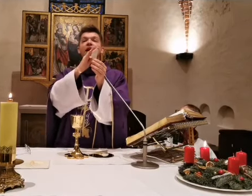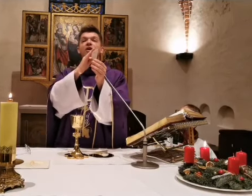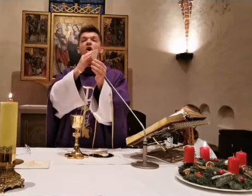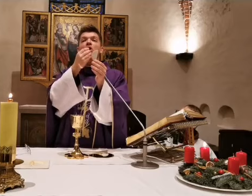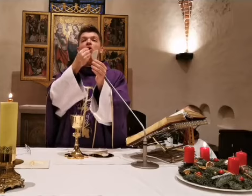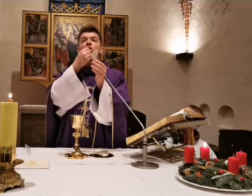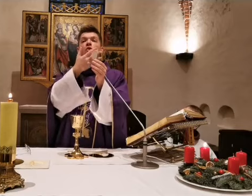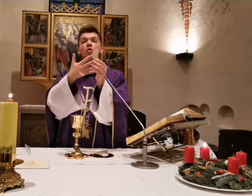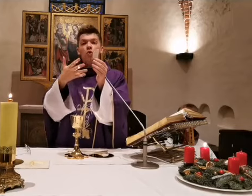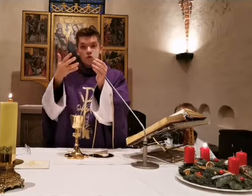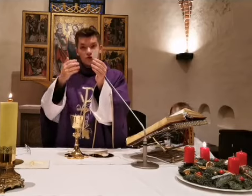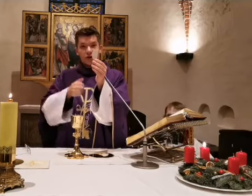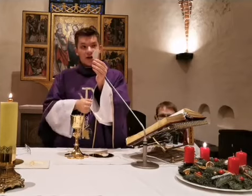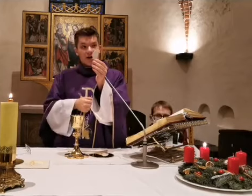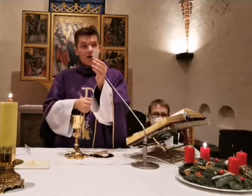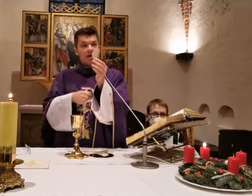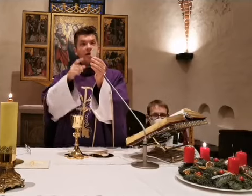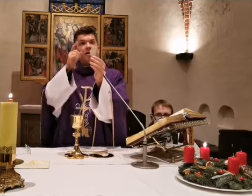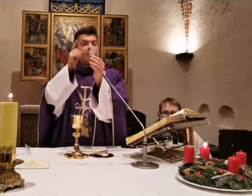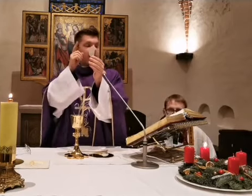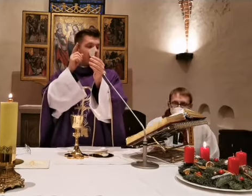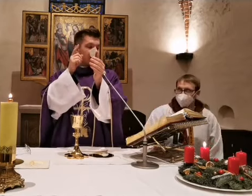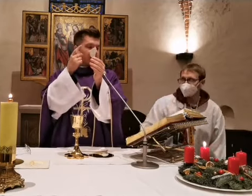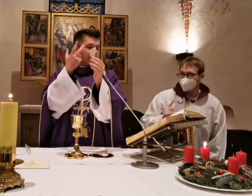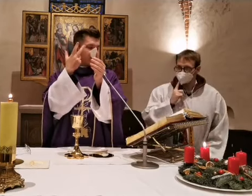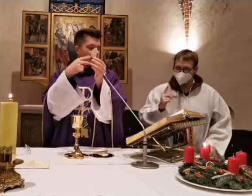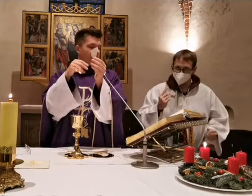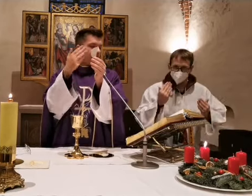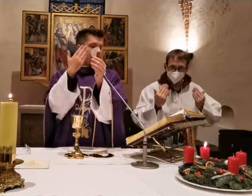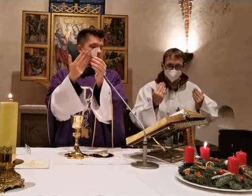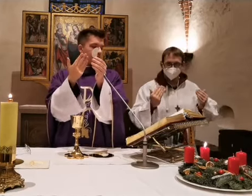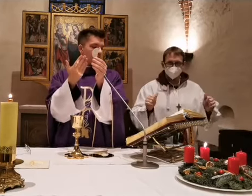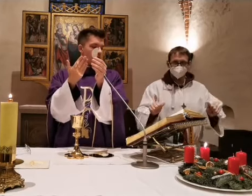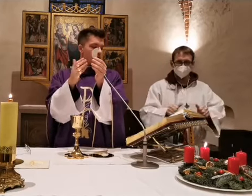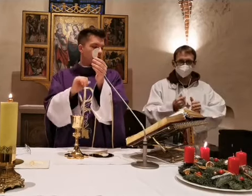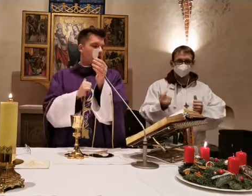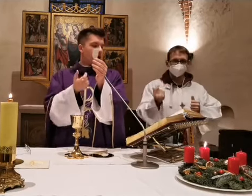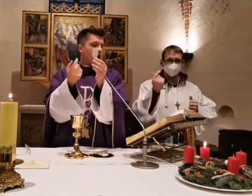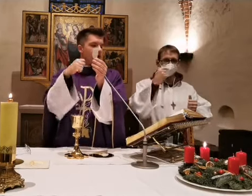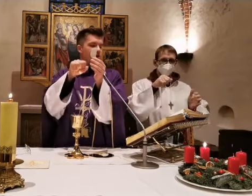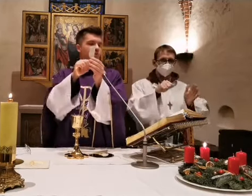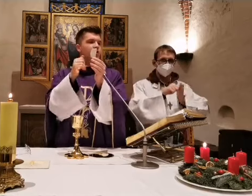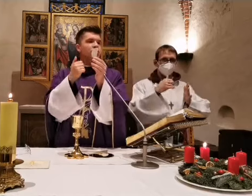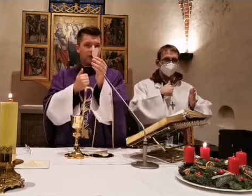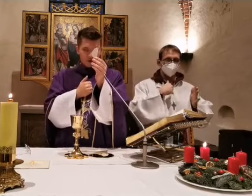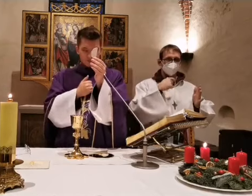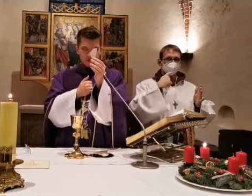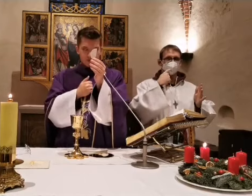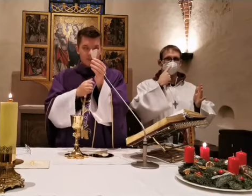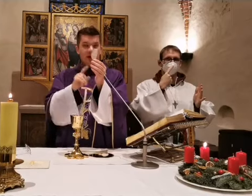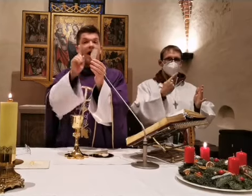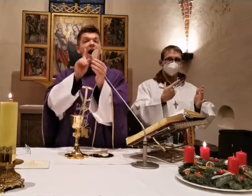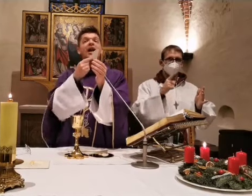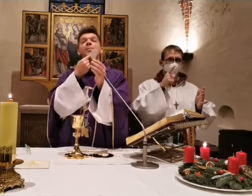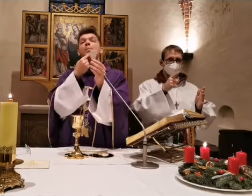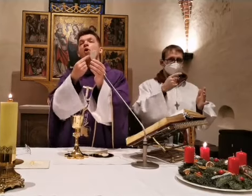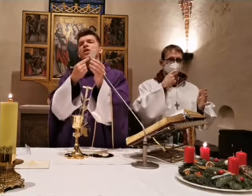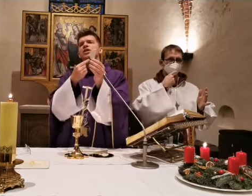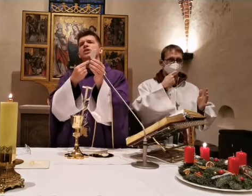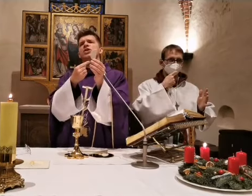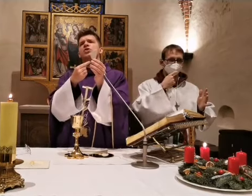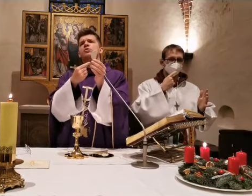na Jego ucztę. Panie, nie jestem godny, abyś przyszedł do mnie,